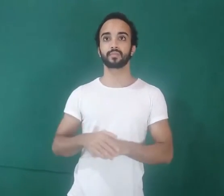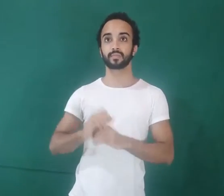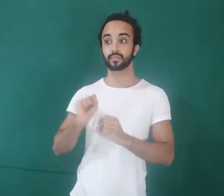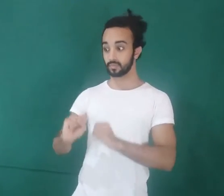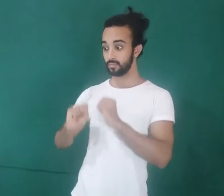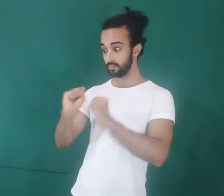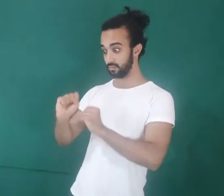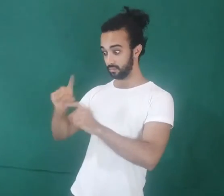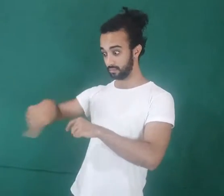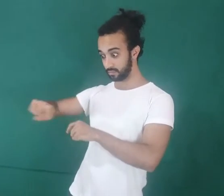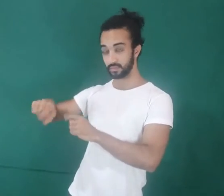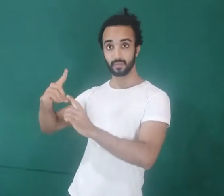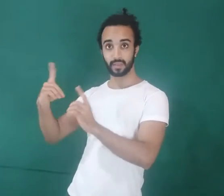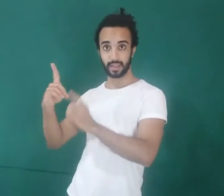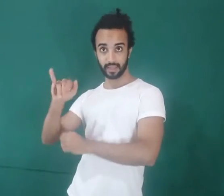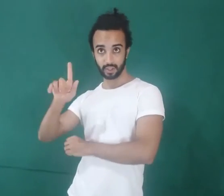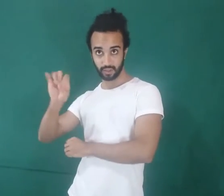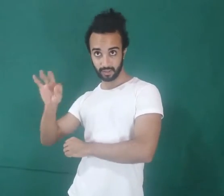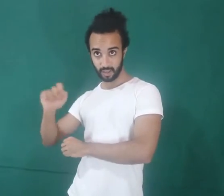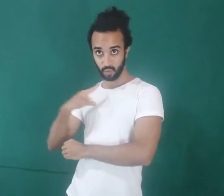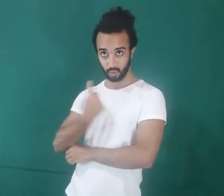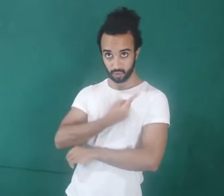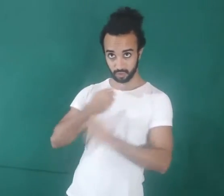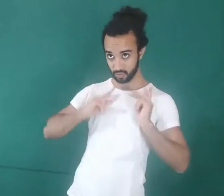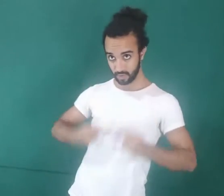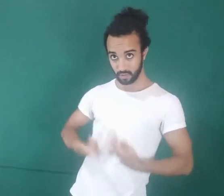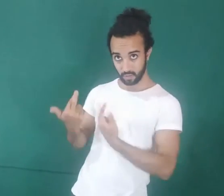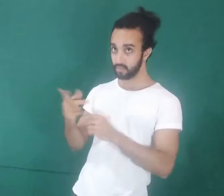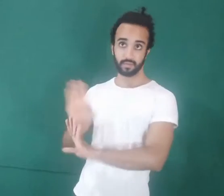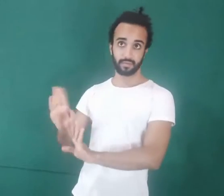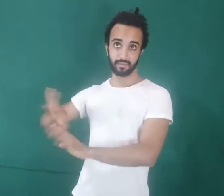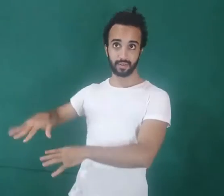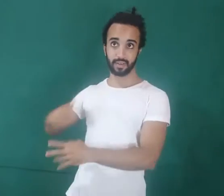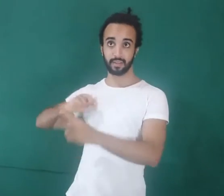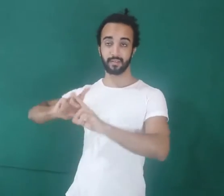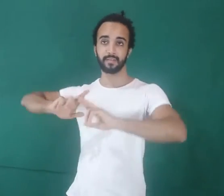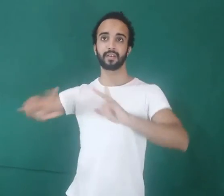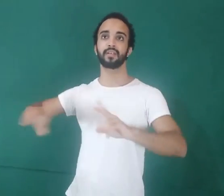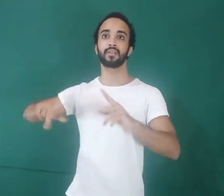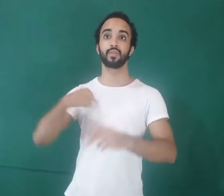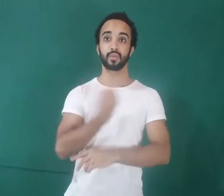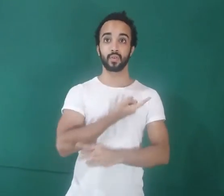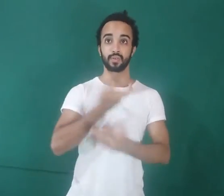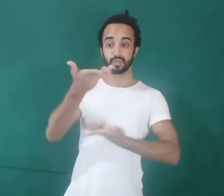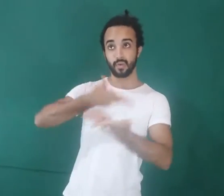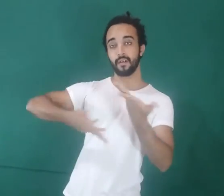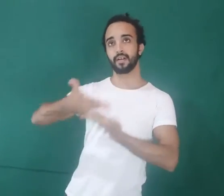A gente falou de virtualidade, né, que é esse espaço abstrato de trocas simbólicas. A gente falou de digital, que é como as máquinas pensam. Agora